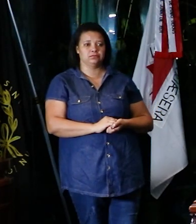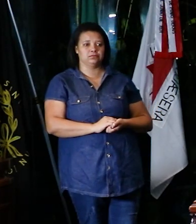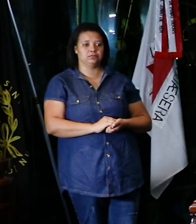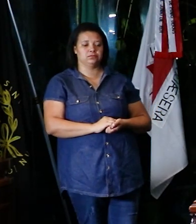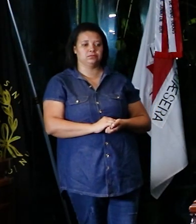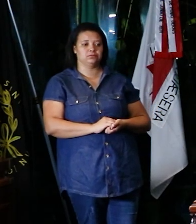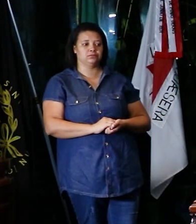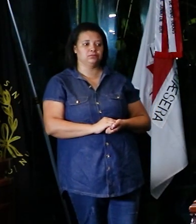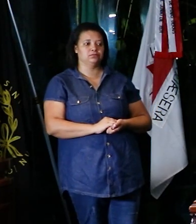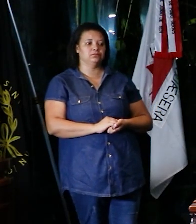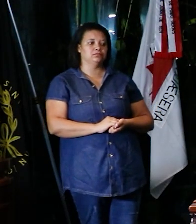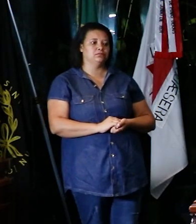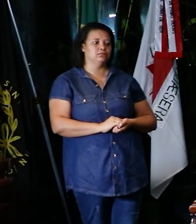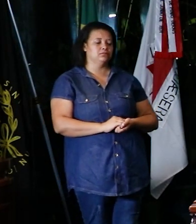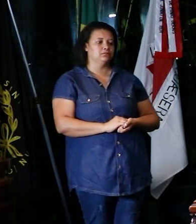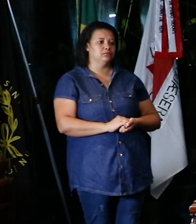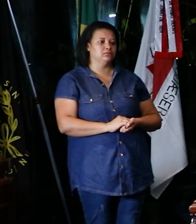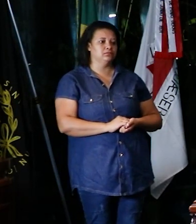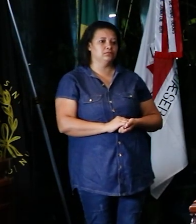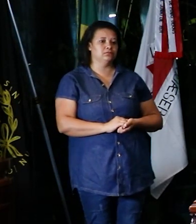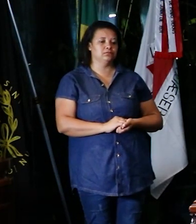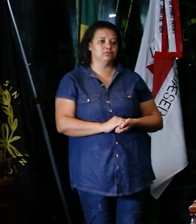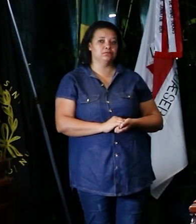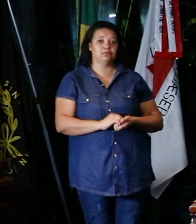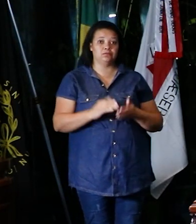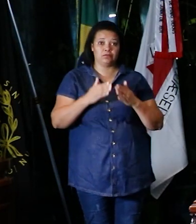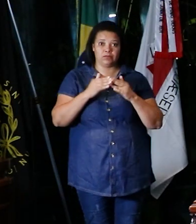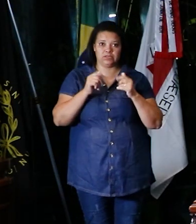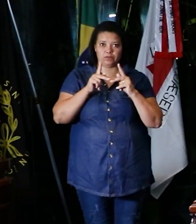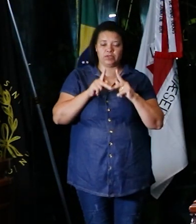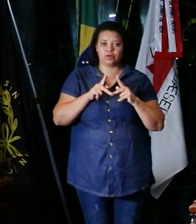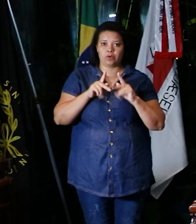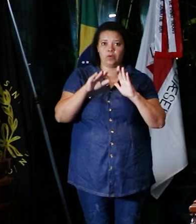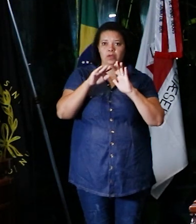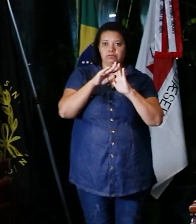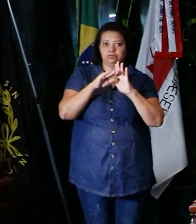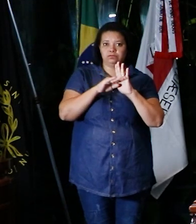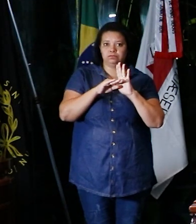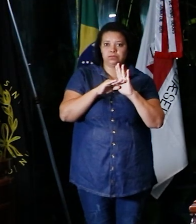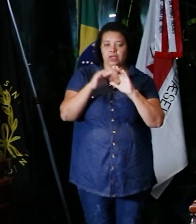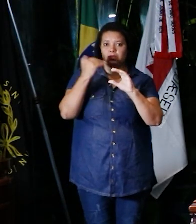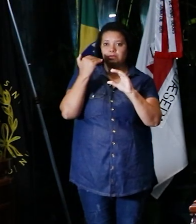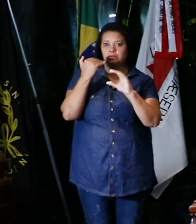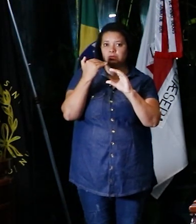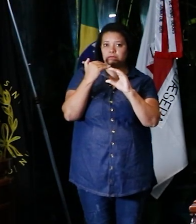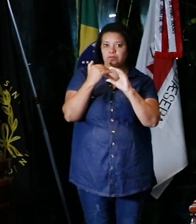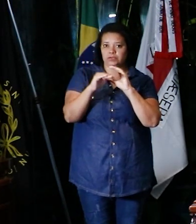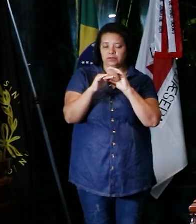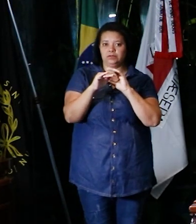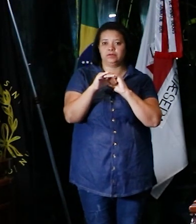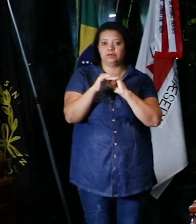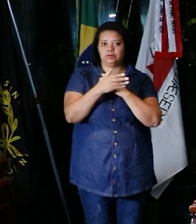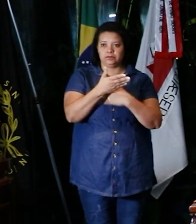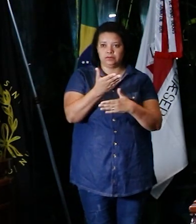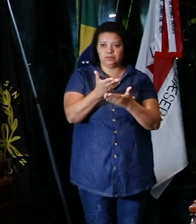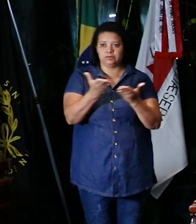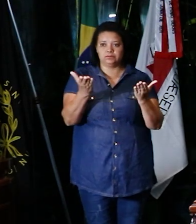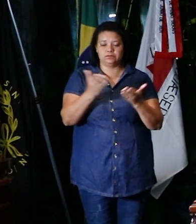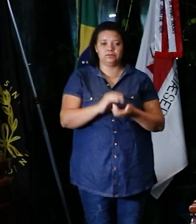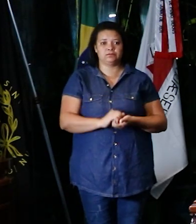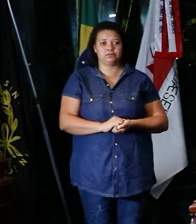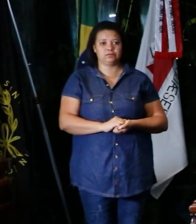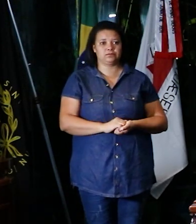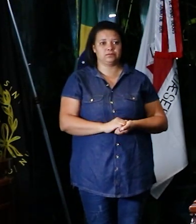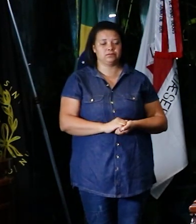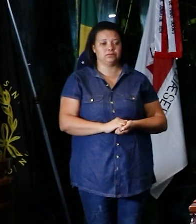quem quiser que faça uma lista, que eu vou mandar essa página para vocês.